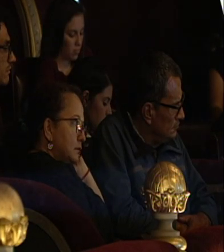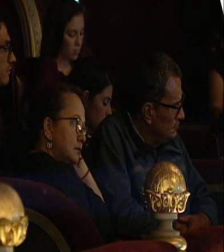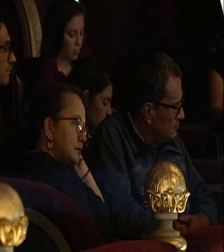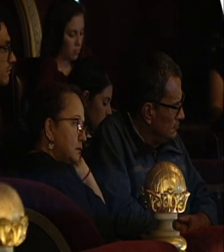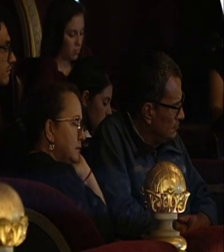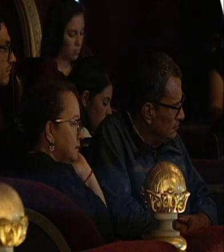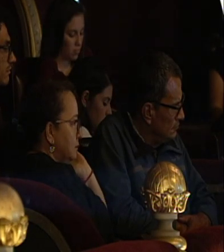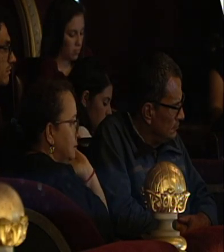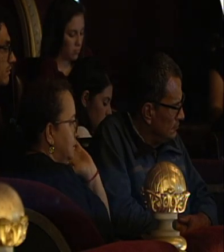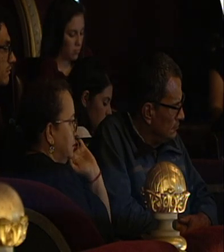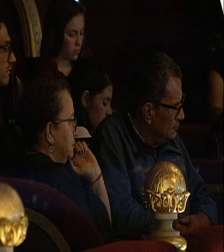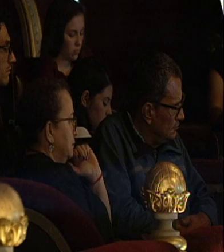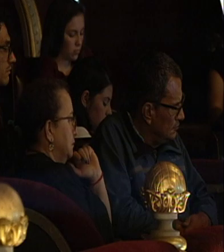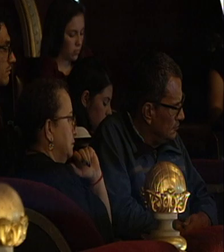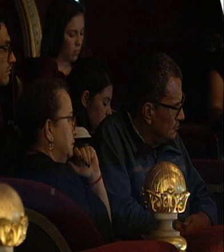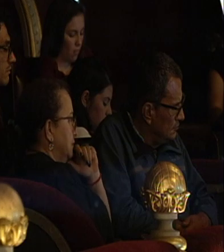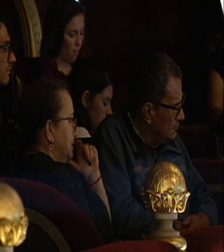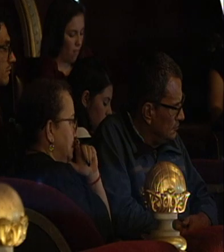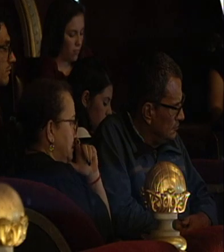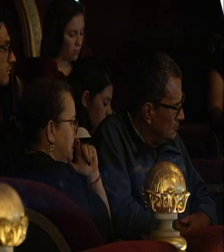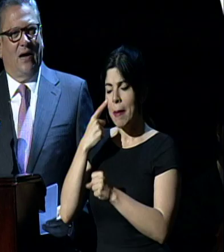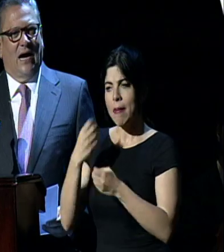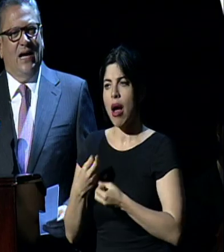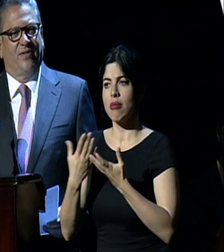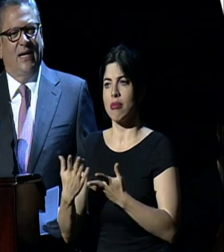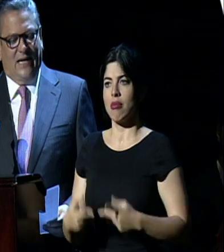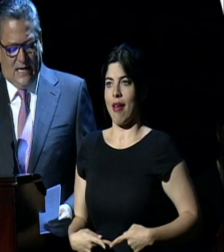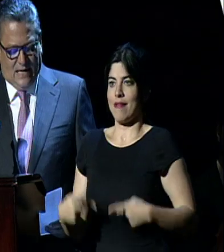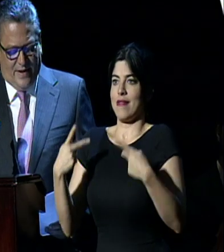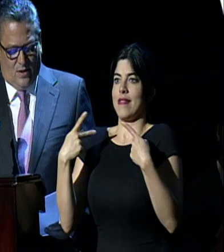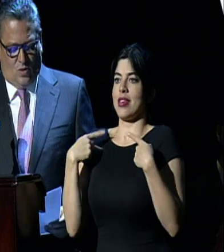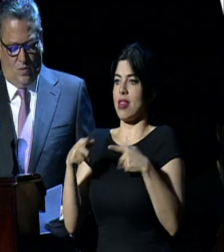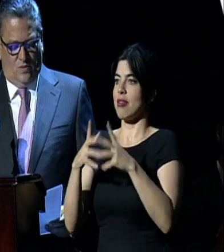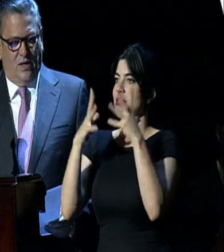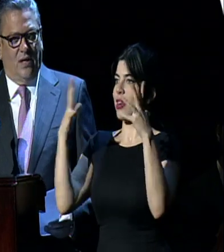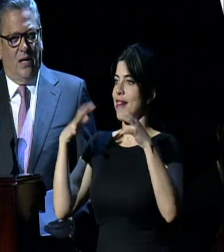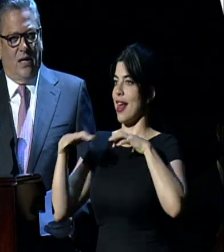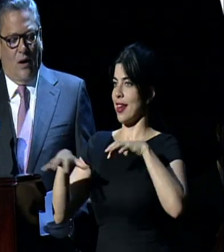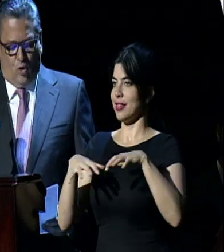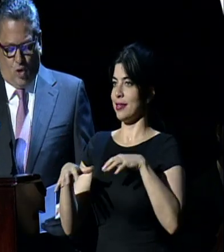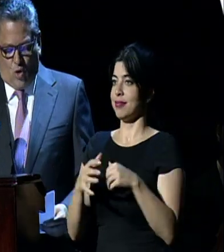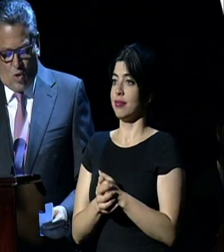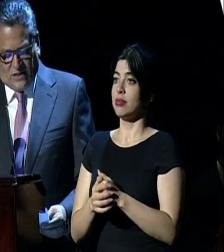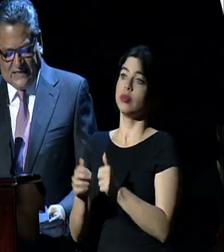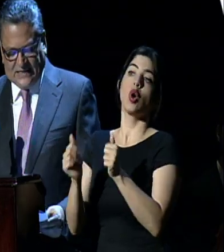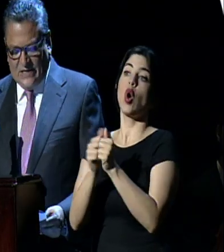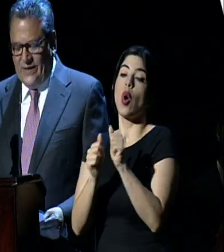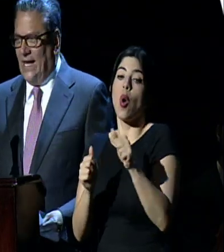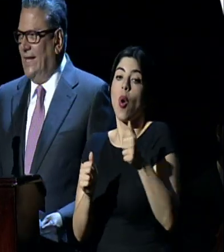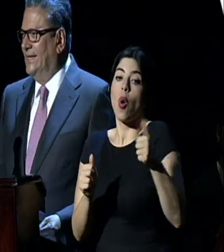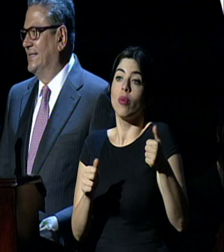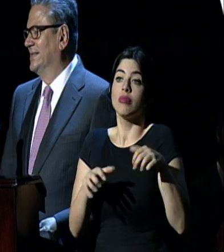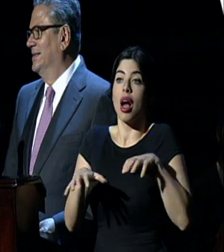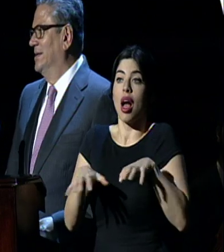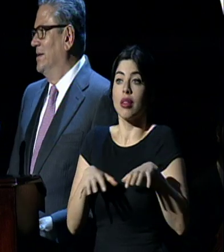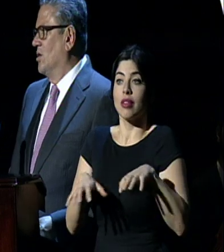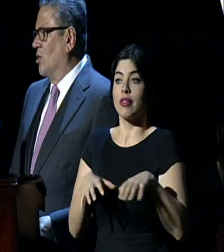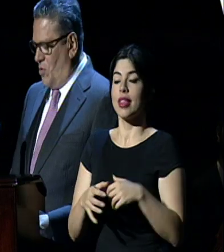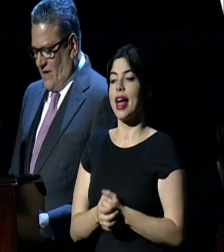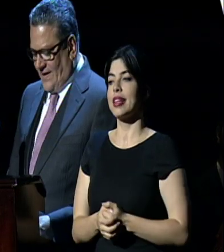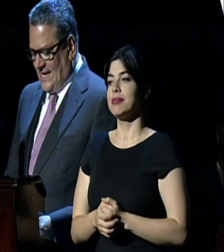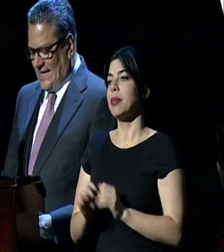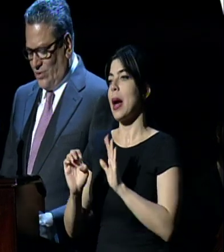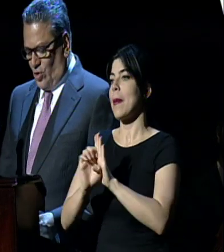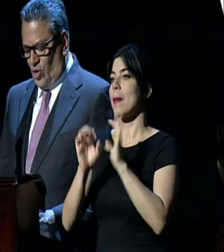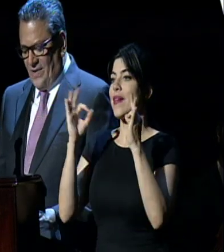local trabajamos para dar vida a este gran evento, que junto con otras actividades